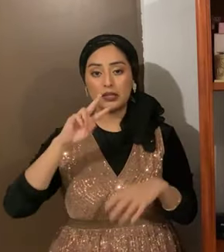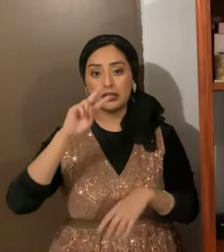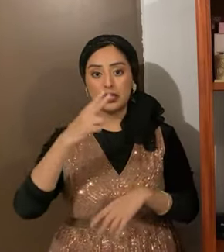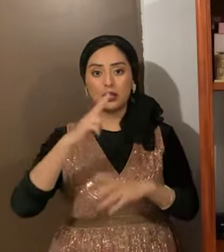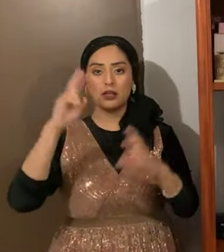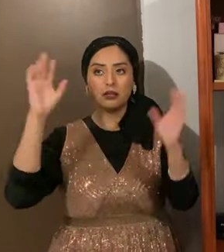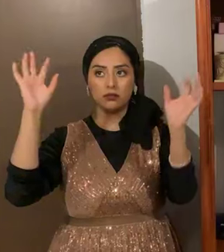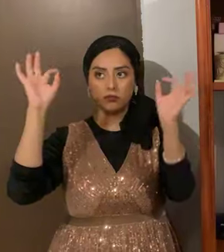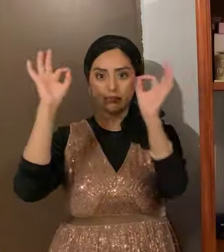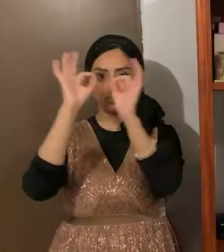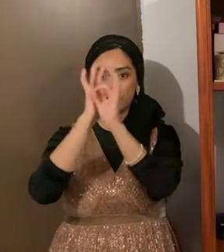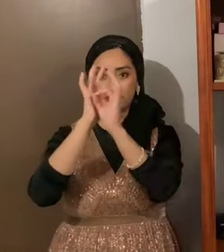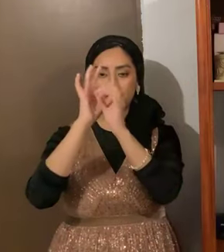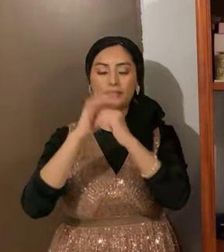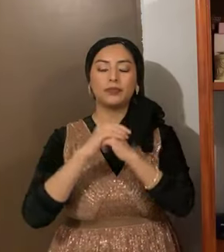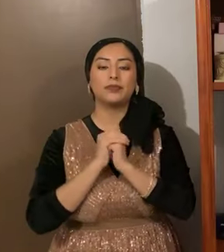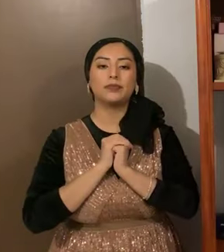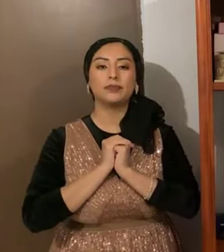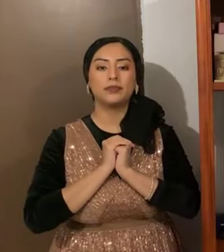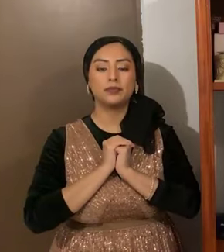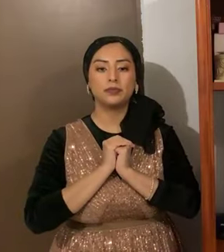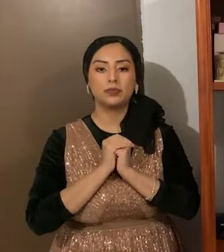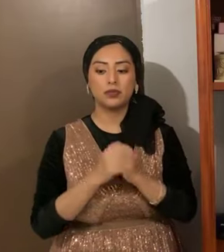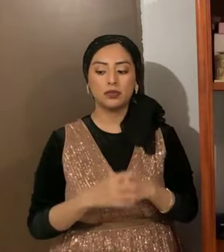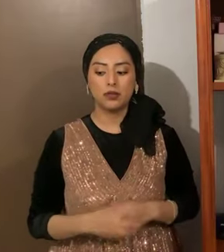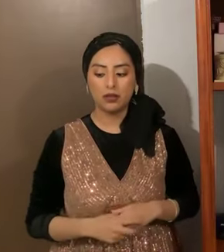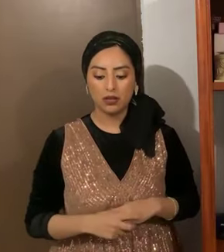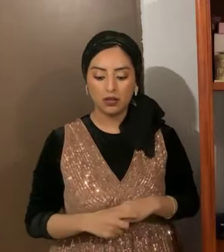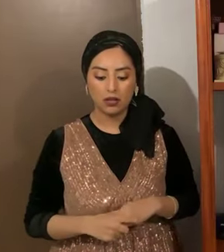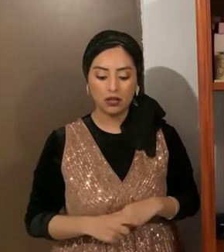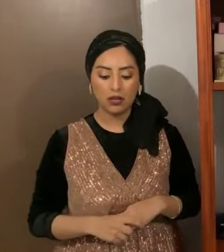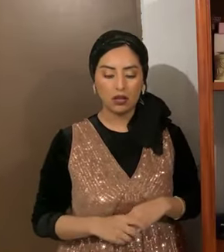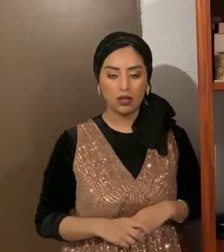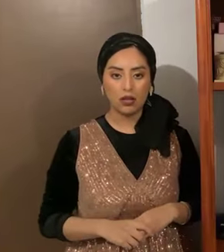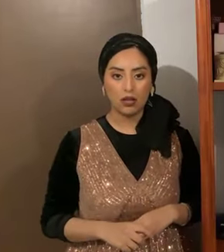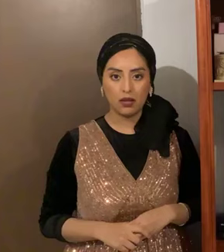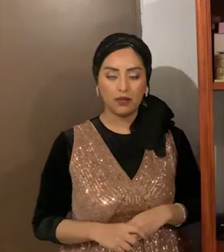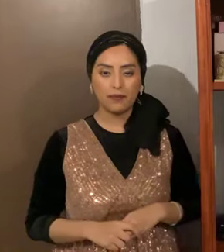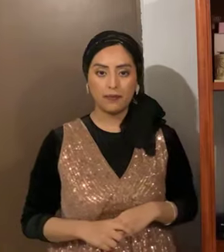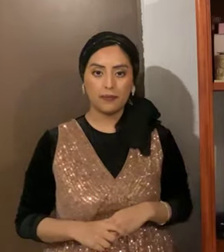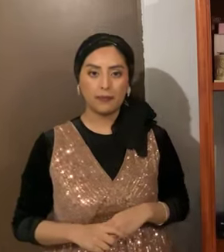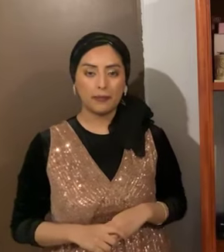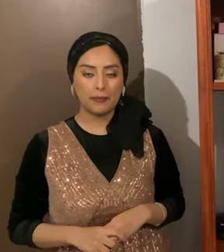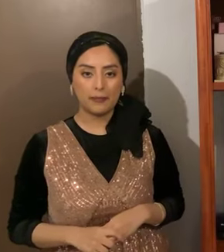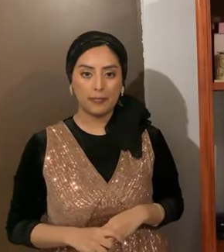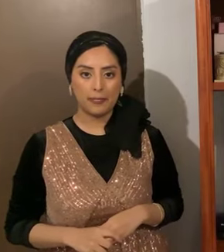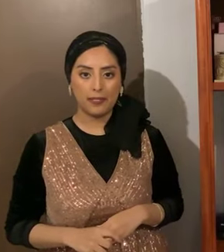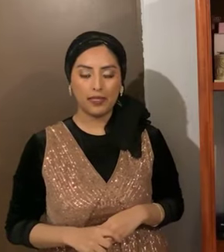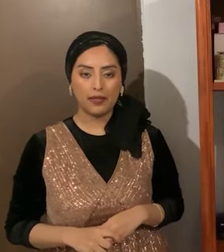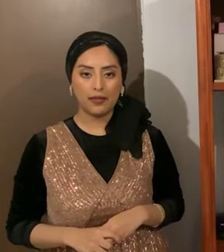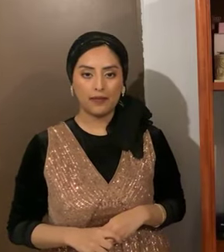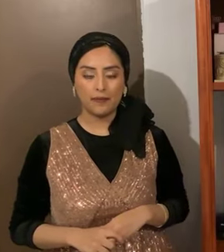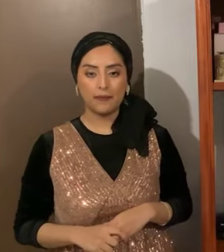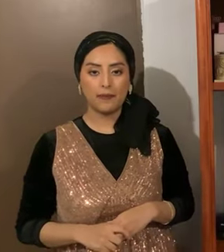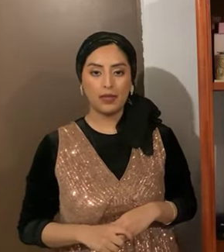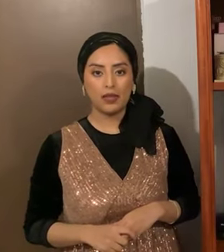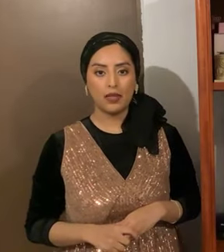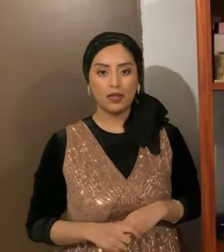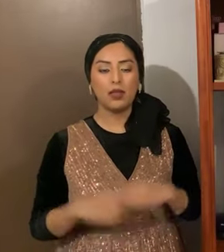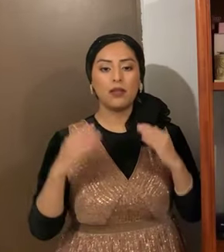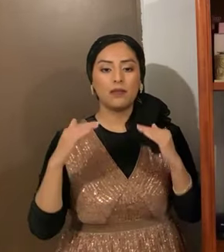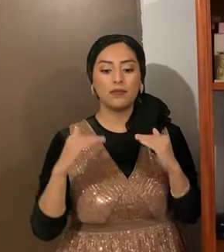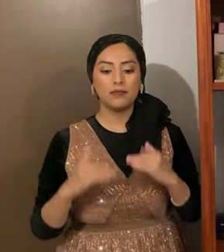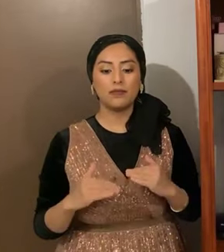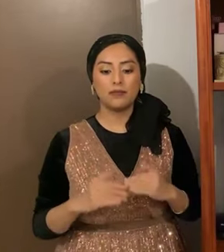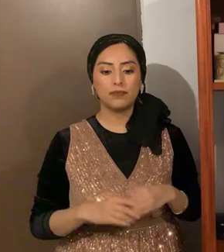de total, es decir, la luna de sangre, ¿verdad?